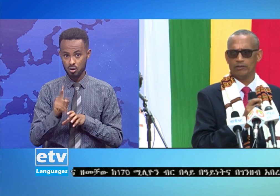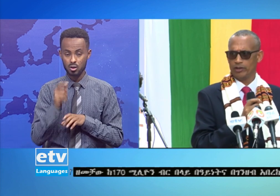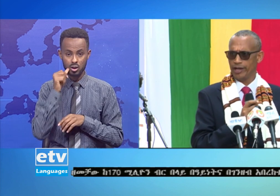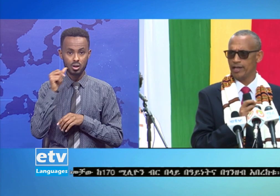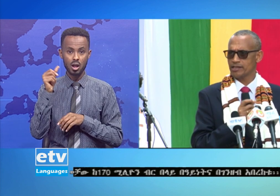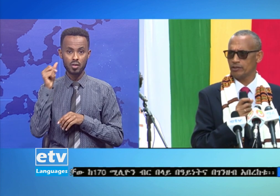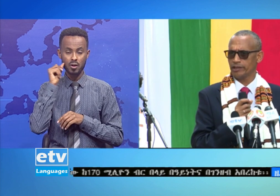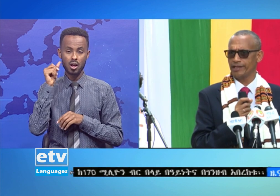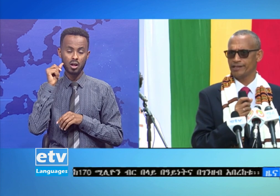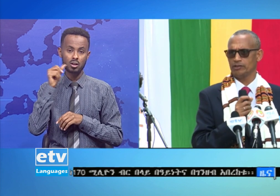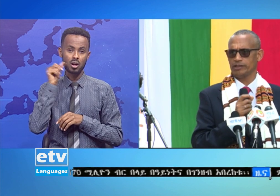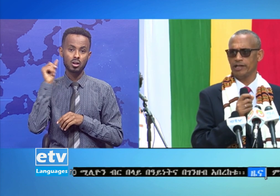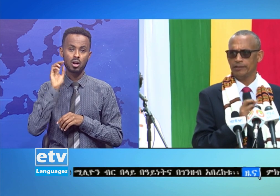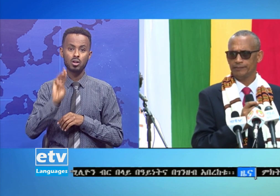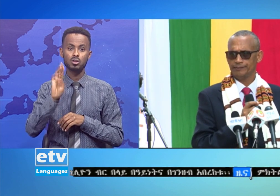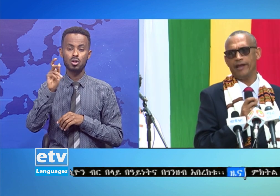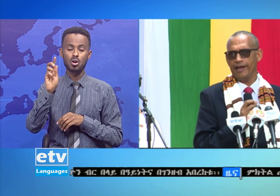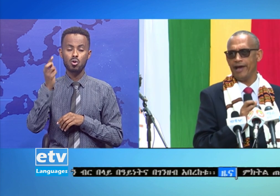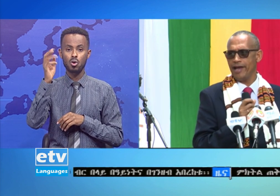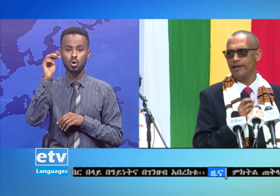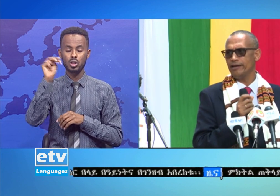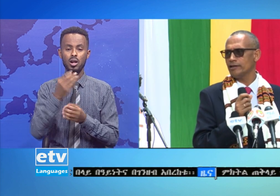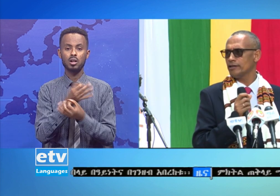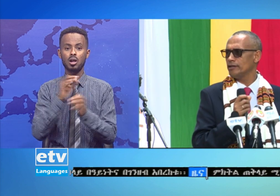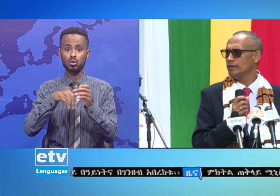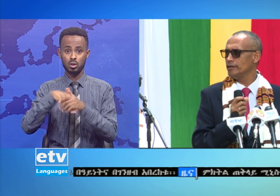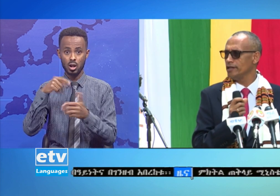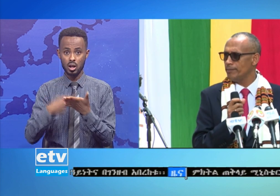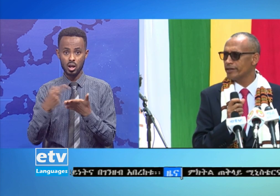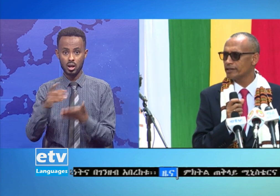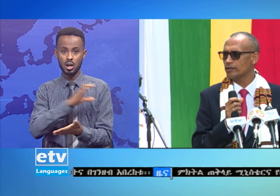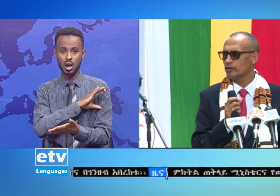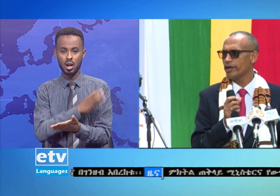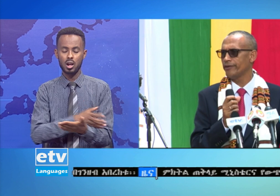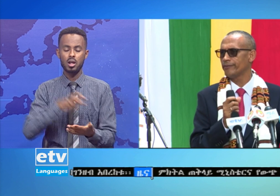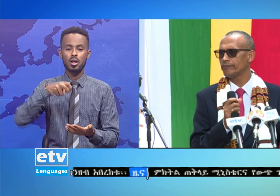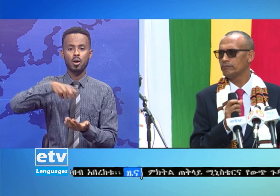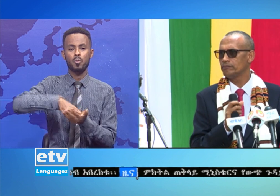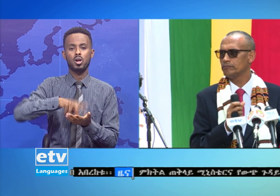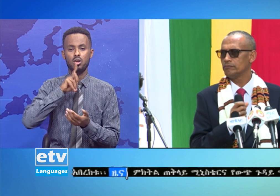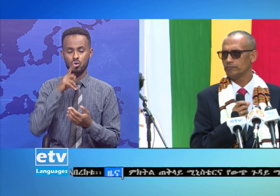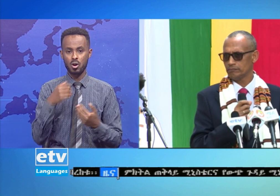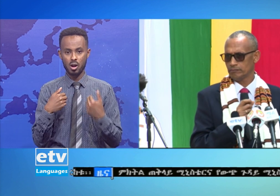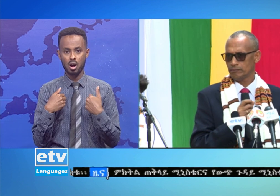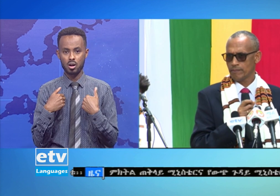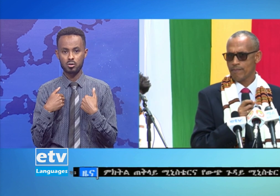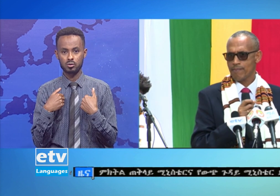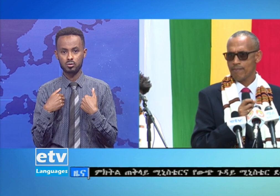ትላንትና ወዲያ ሰቆጣ ነጻ ወጥተናል። ይህን ኃይል እያንበረከክ ነው ያለ ነው።